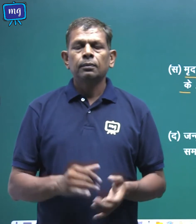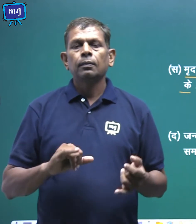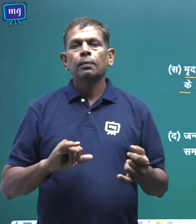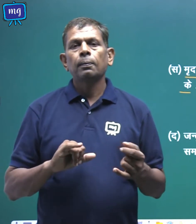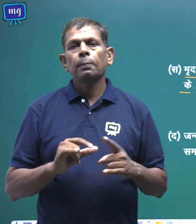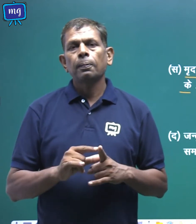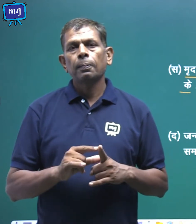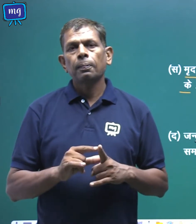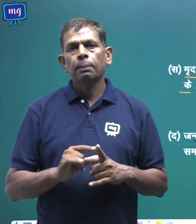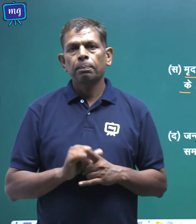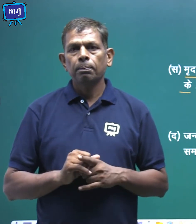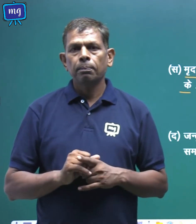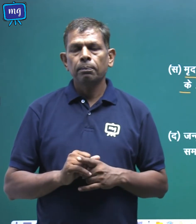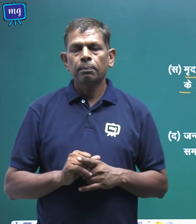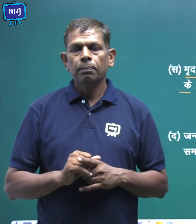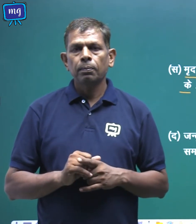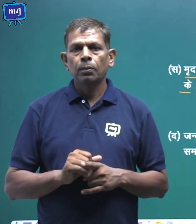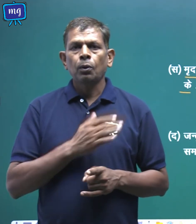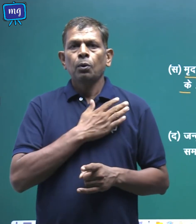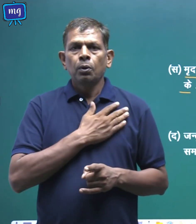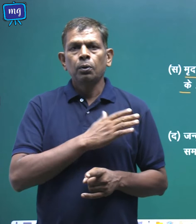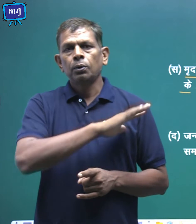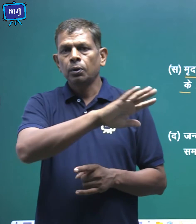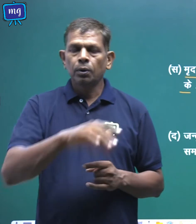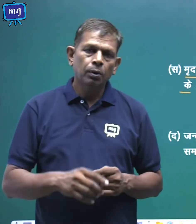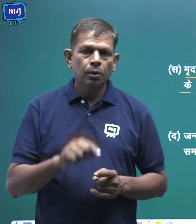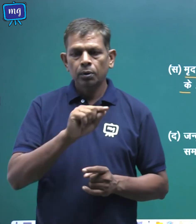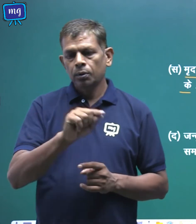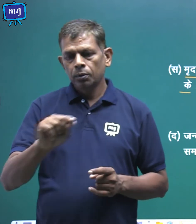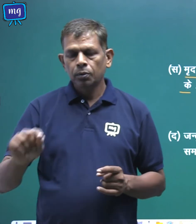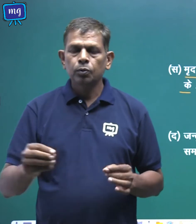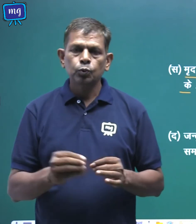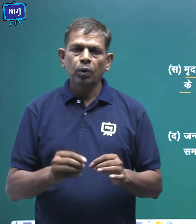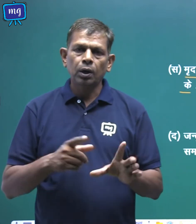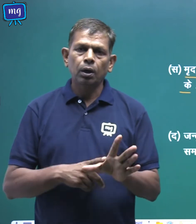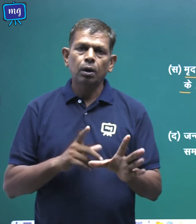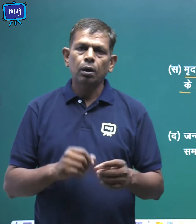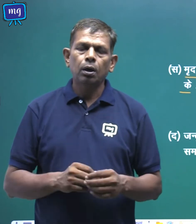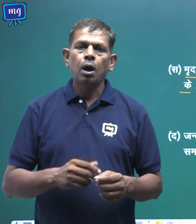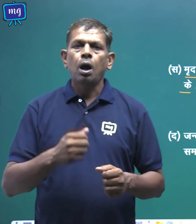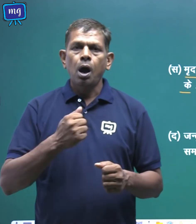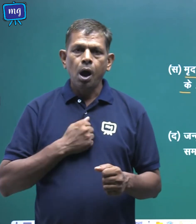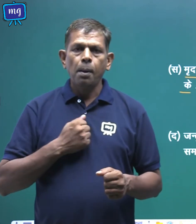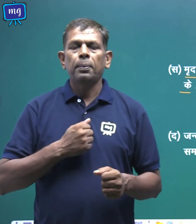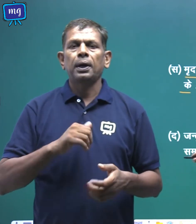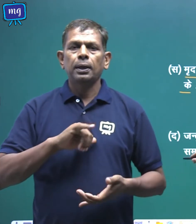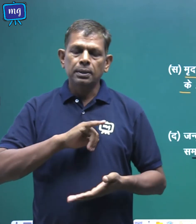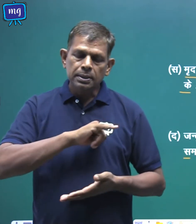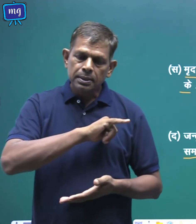द जंतु डैश द्वारा अपने समान